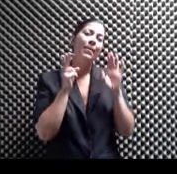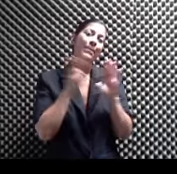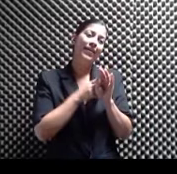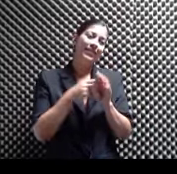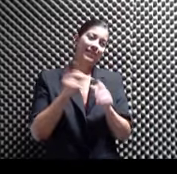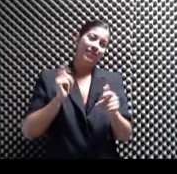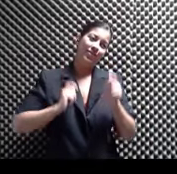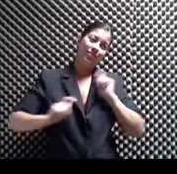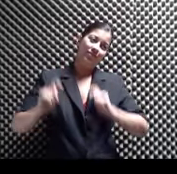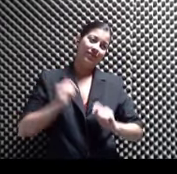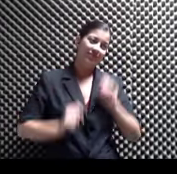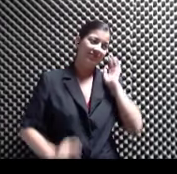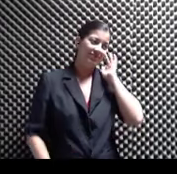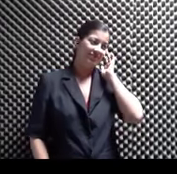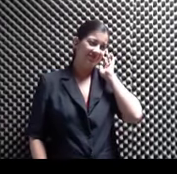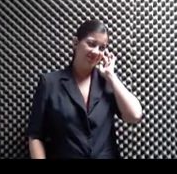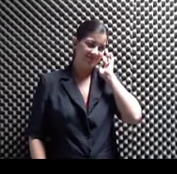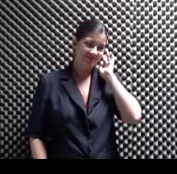Pues mira, y a